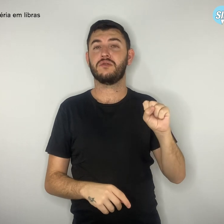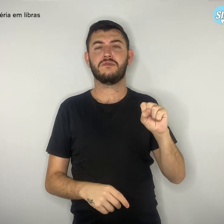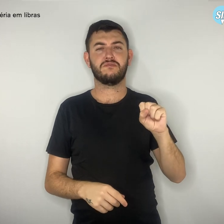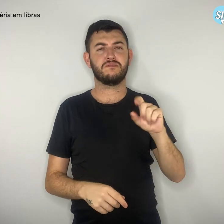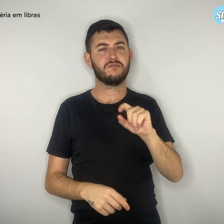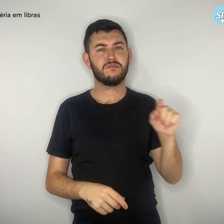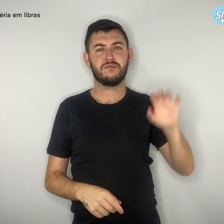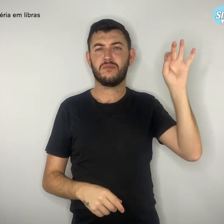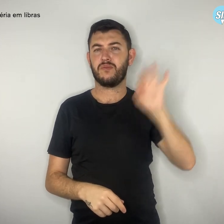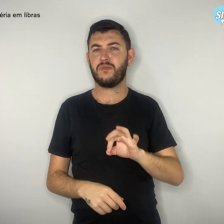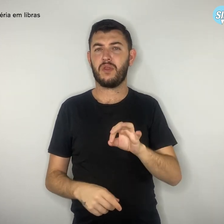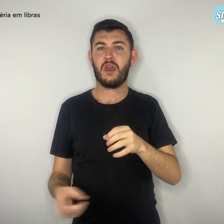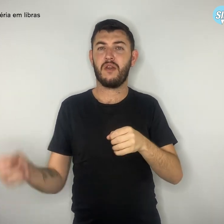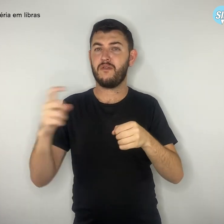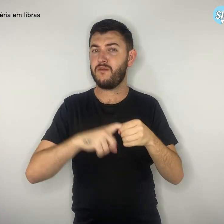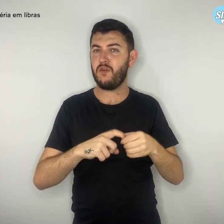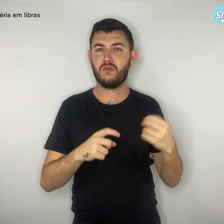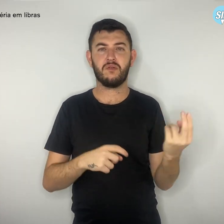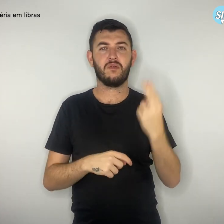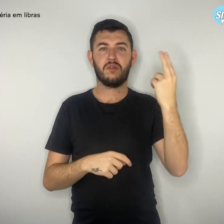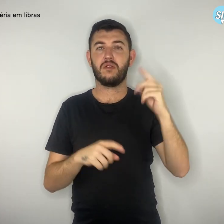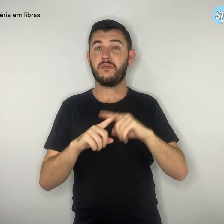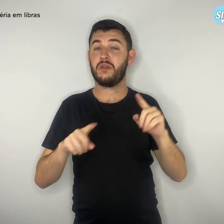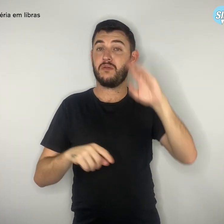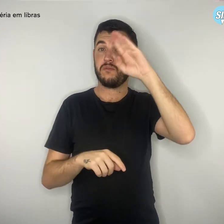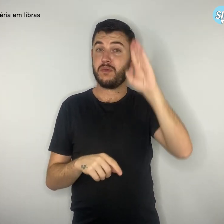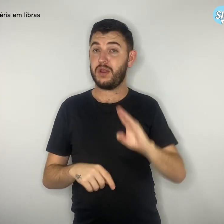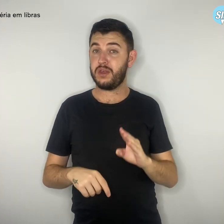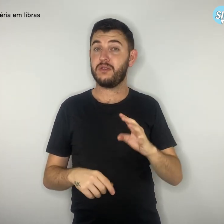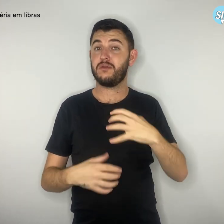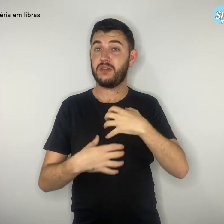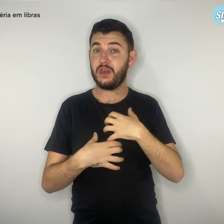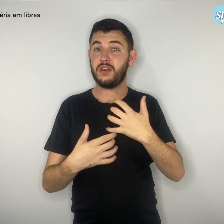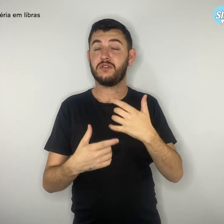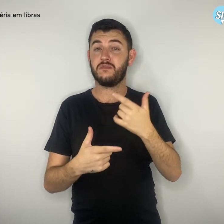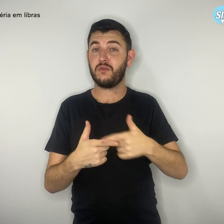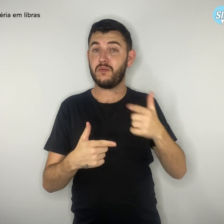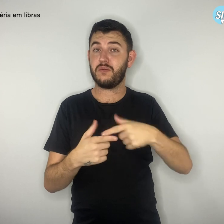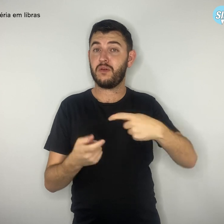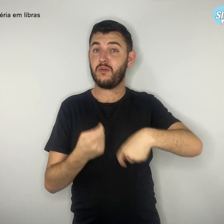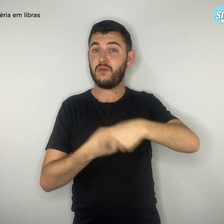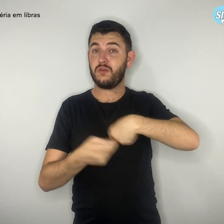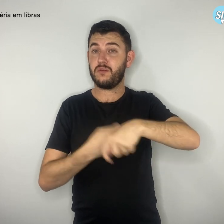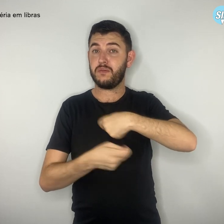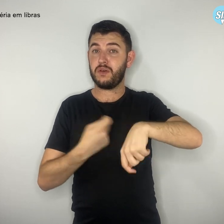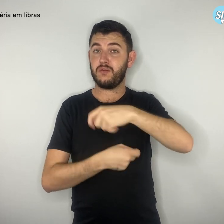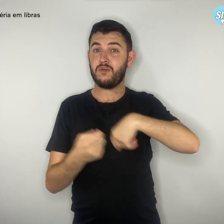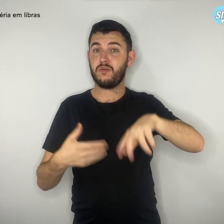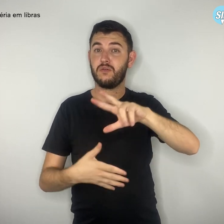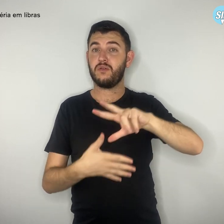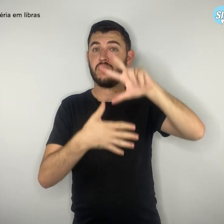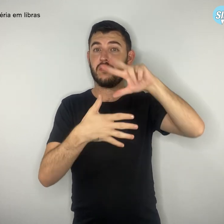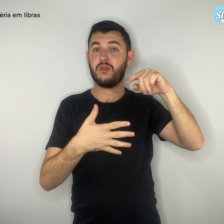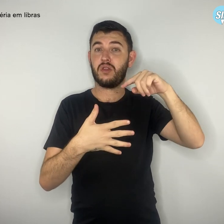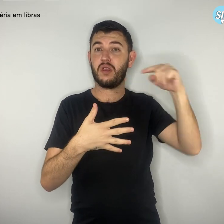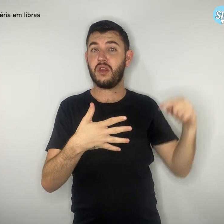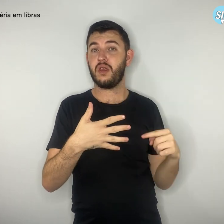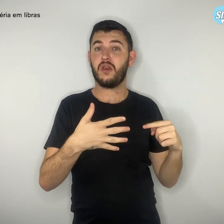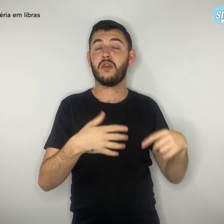retorno. O Brasil pode sentir o refluxo dos problemas econômicos do vizinho, que é o terceiro